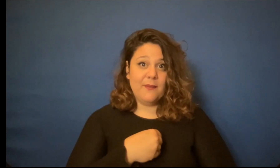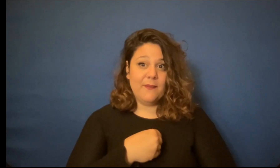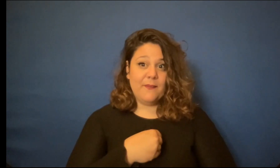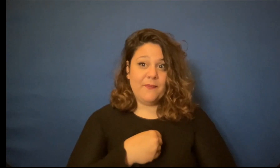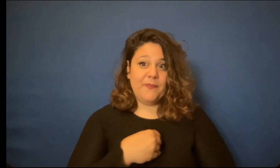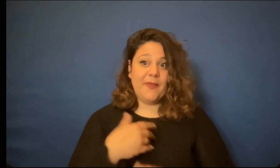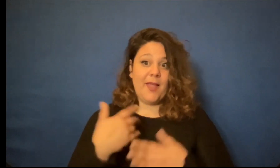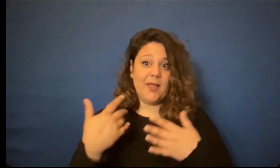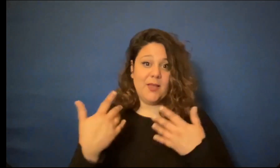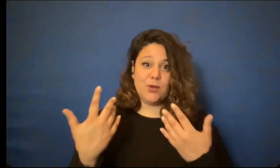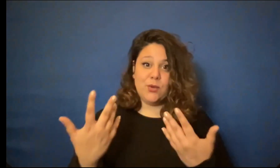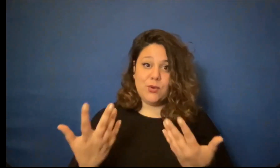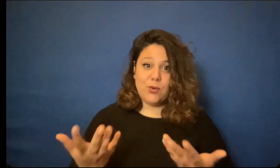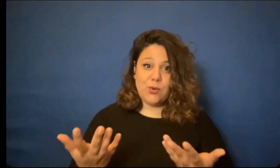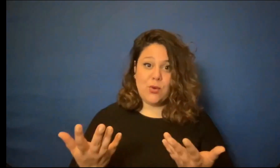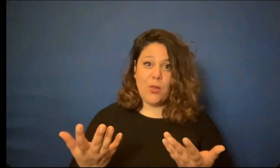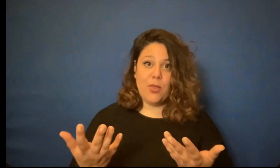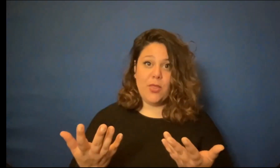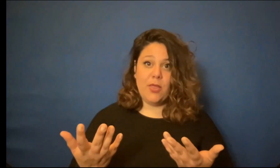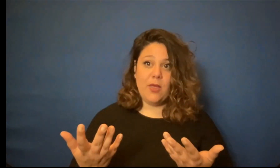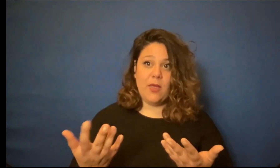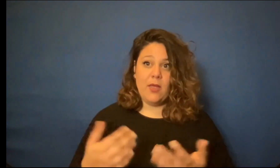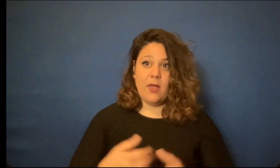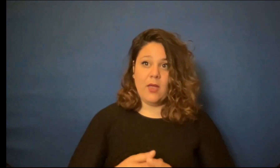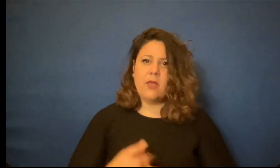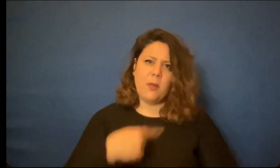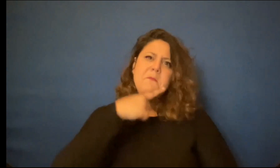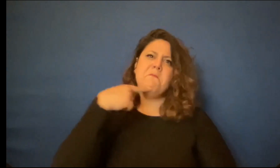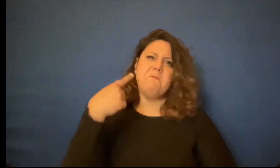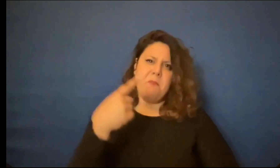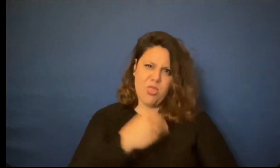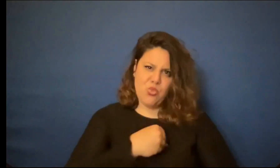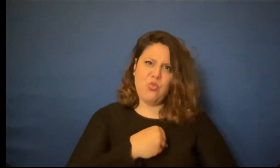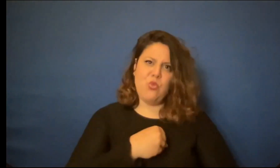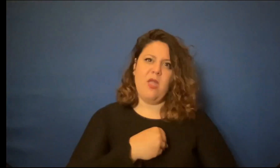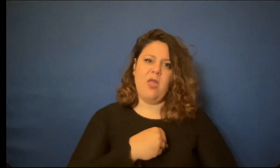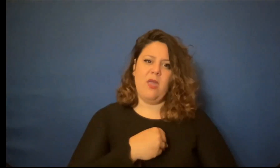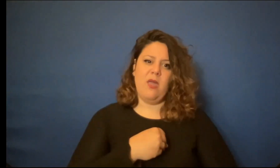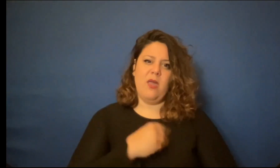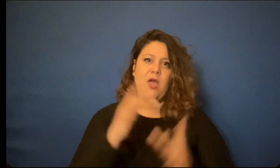yo ahí no es que me remata y me duele que me hayan hecho eso, me hayan